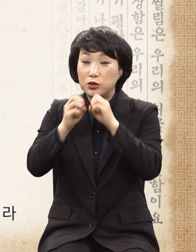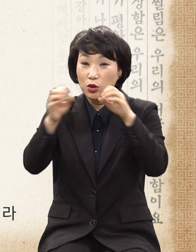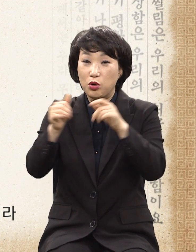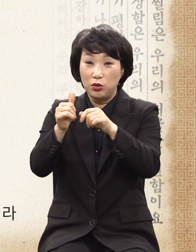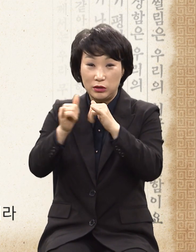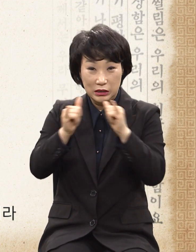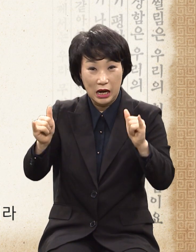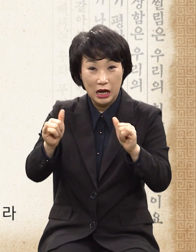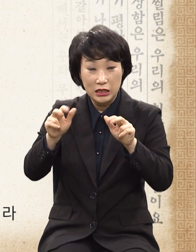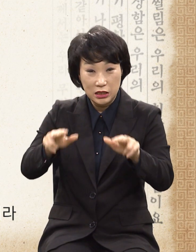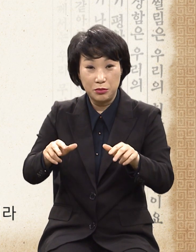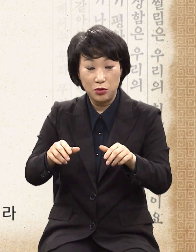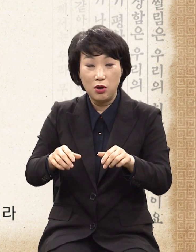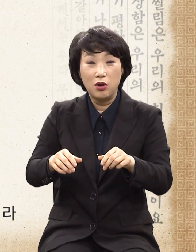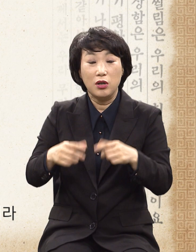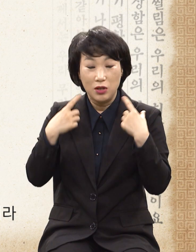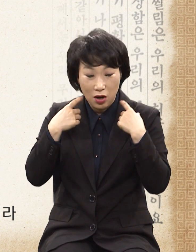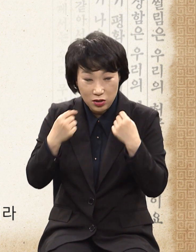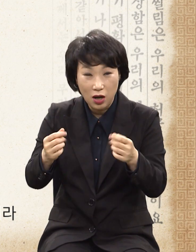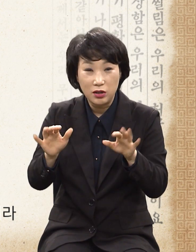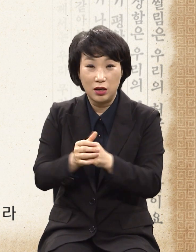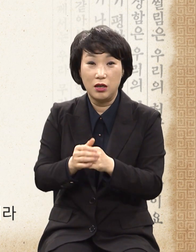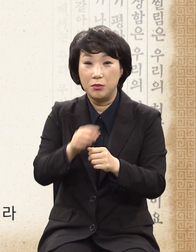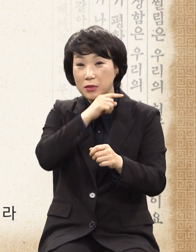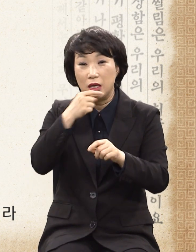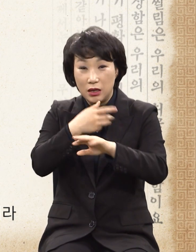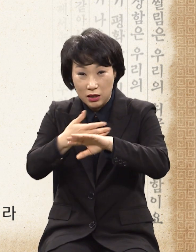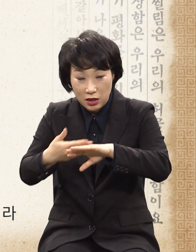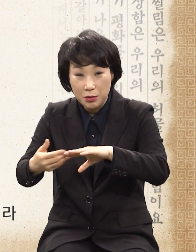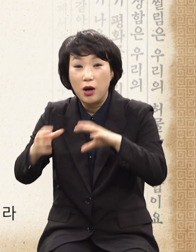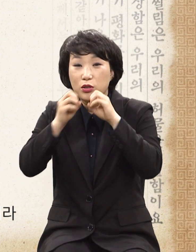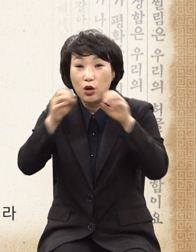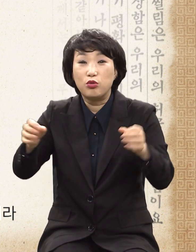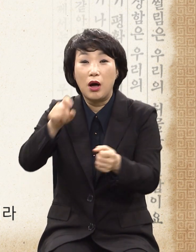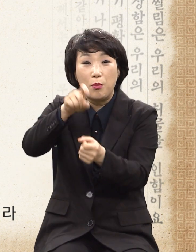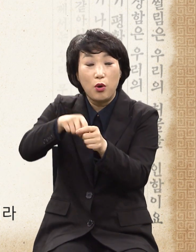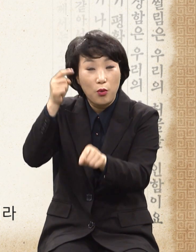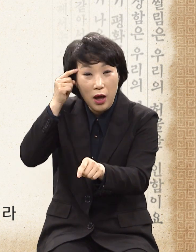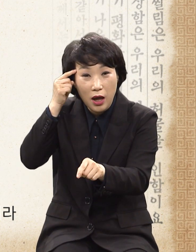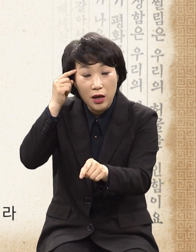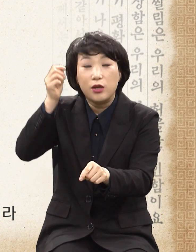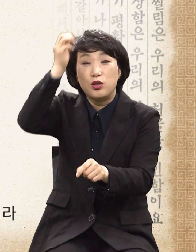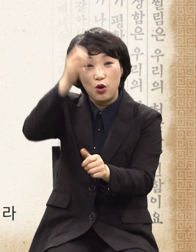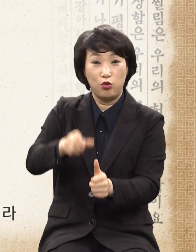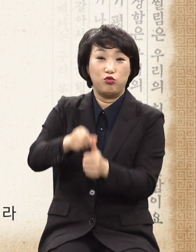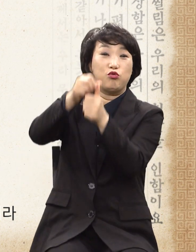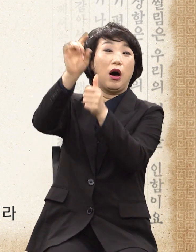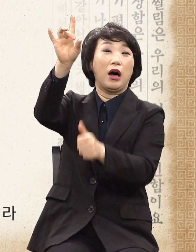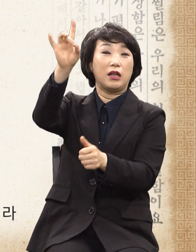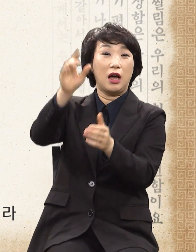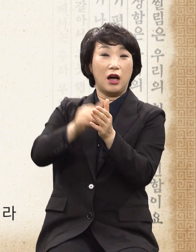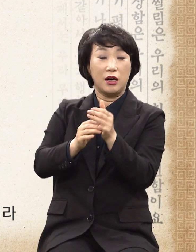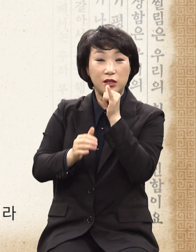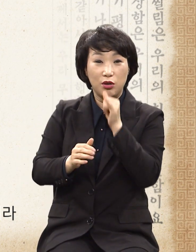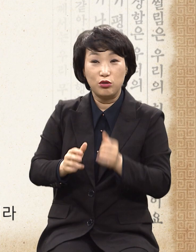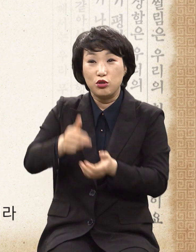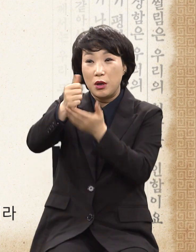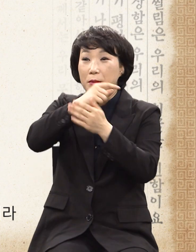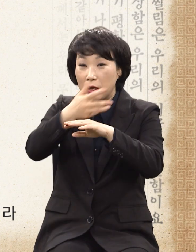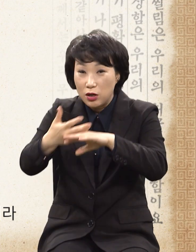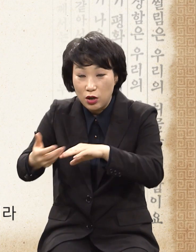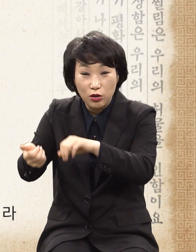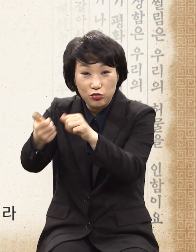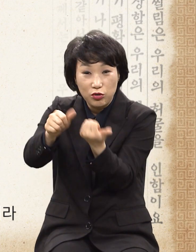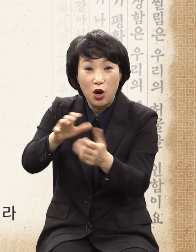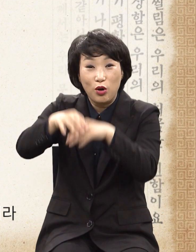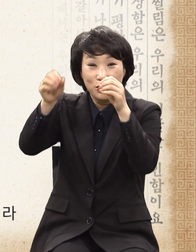지금도 여전히 피 흘려 죽어가고 있는 그 목적이 무엇이냐? 영혼 구령이다 이 말입니다. 주님이 피 흘리심이 헛되지